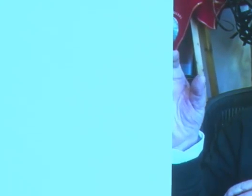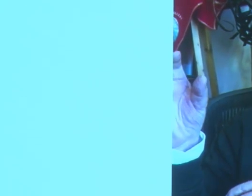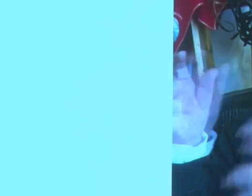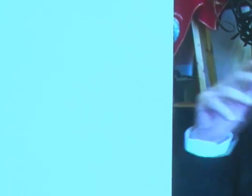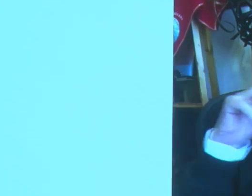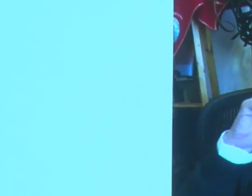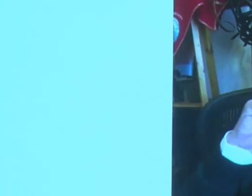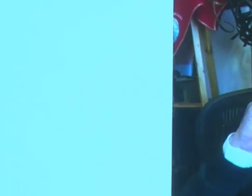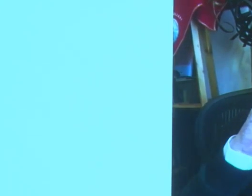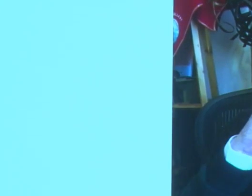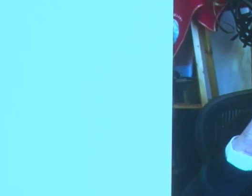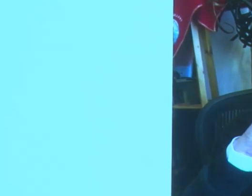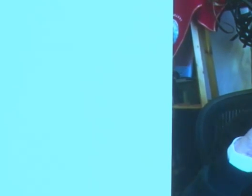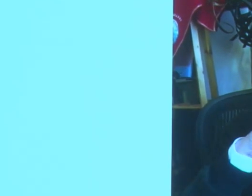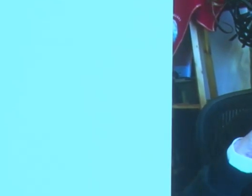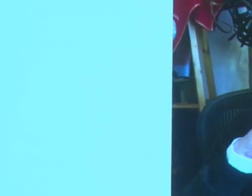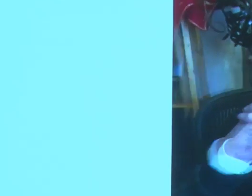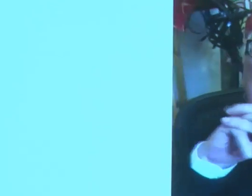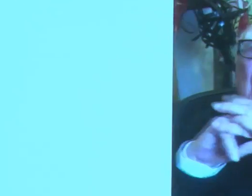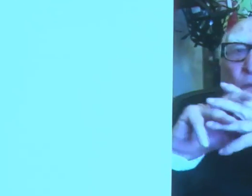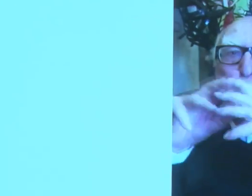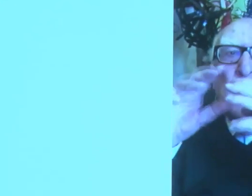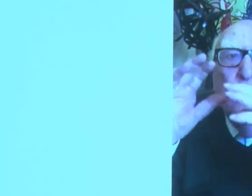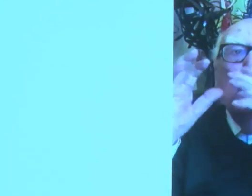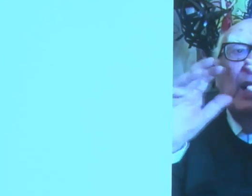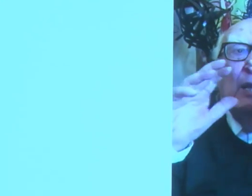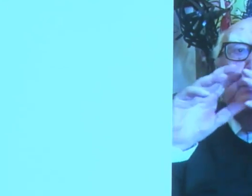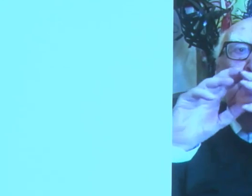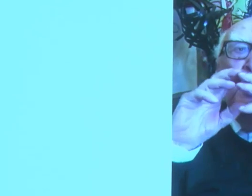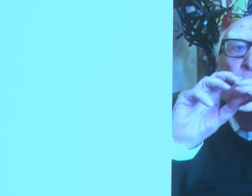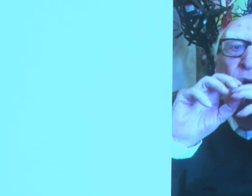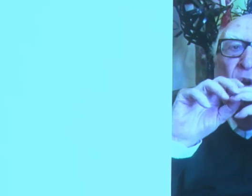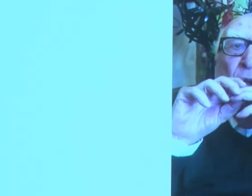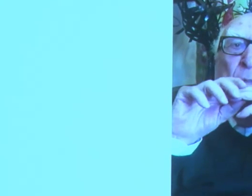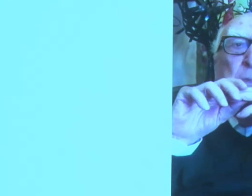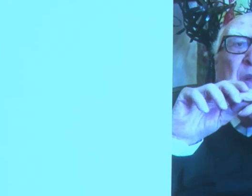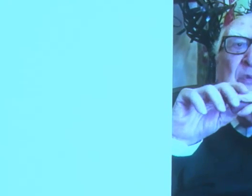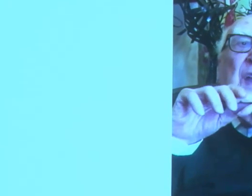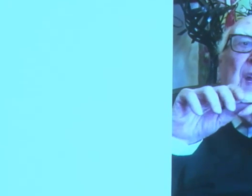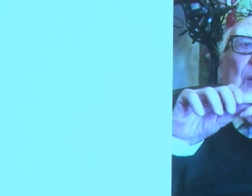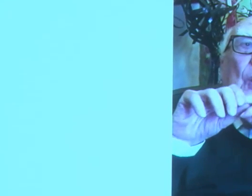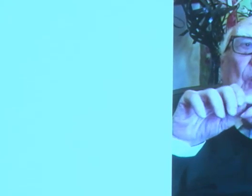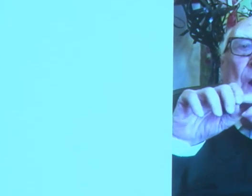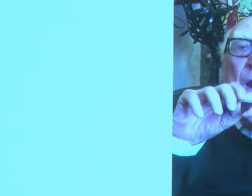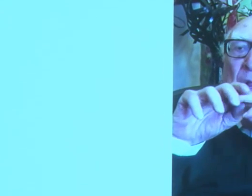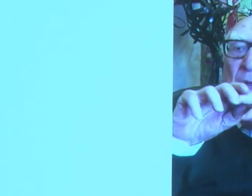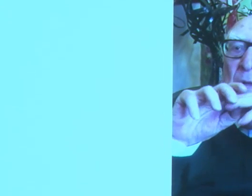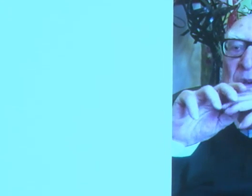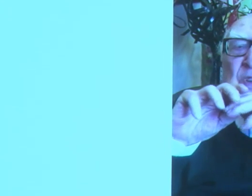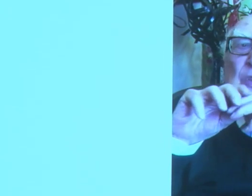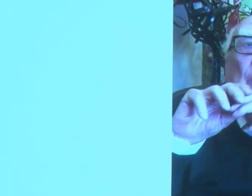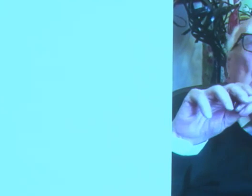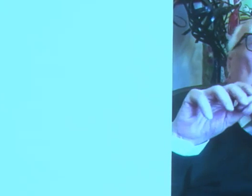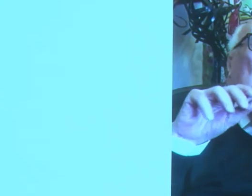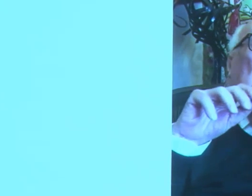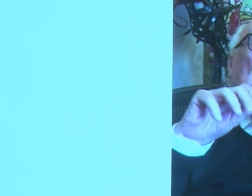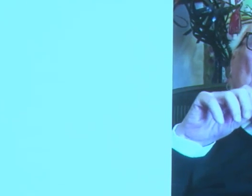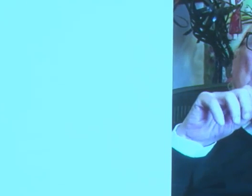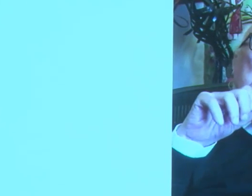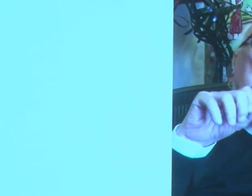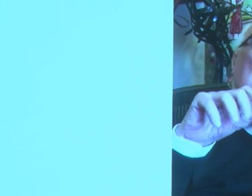a meditare ecco è alcuno equilibrio perfetto mi ci sono